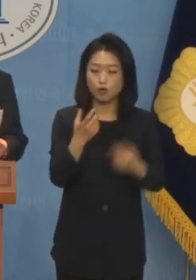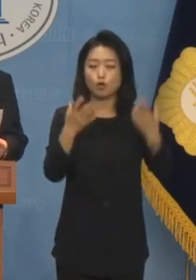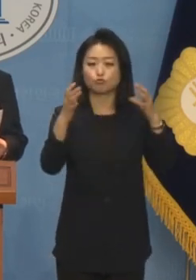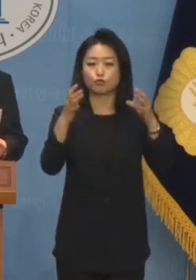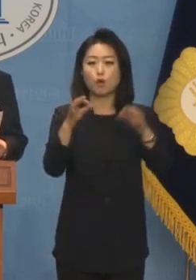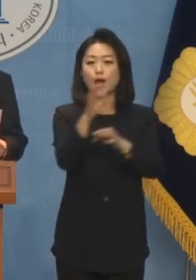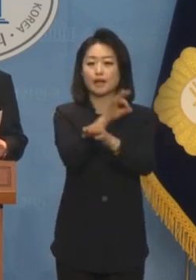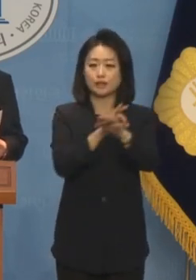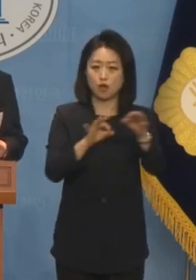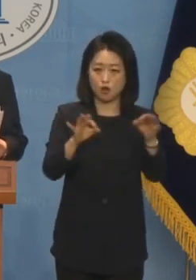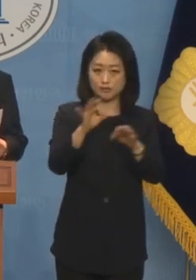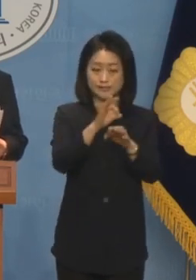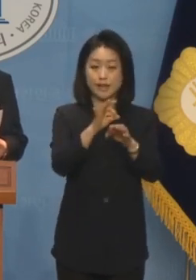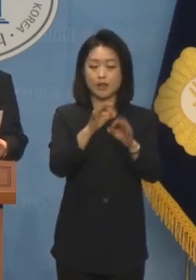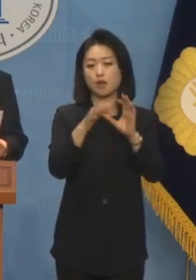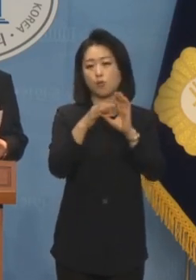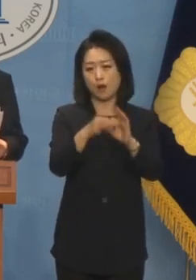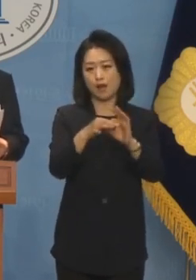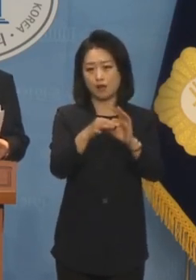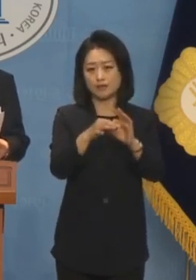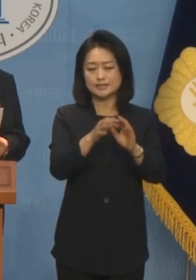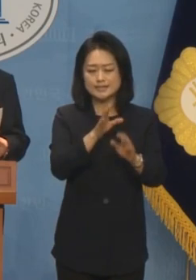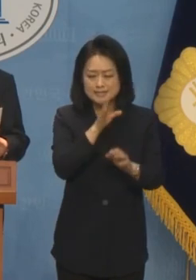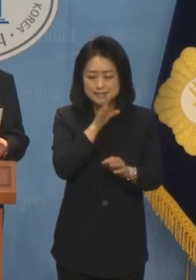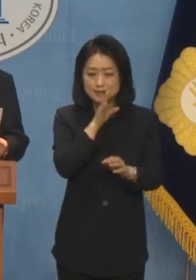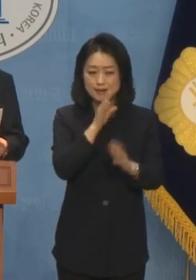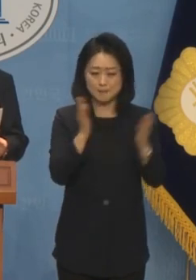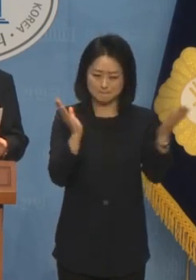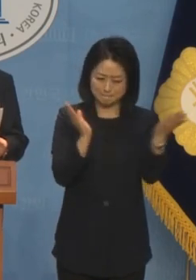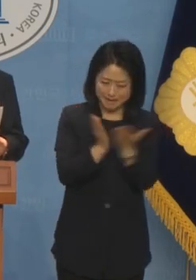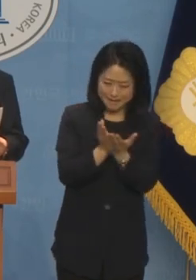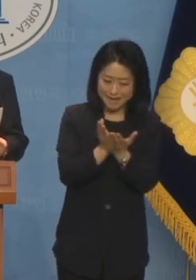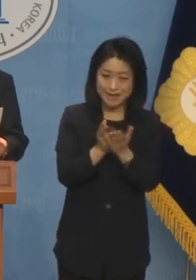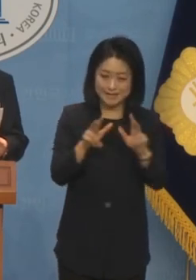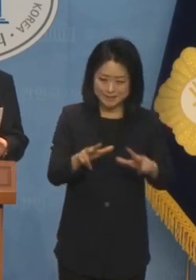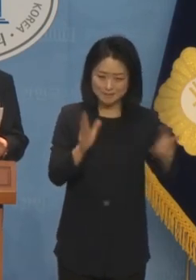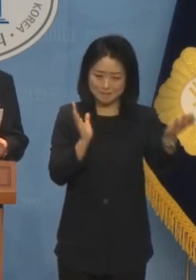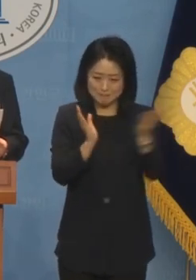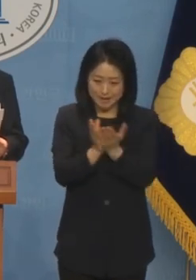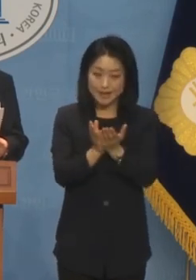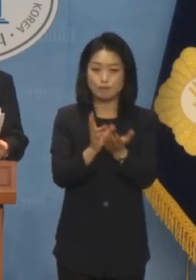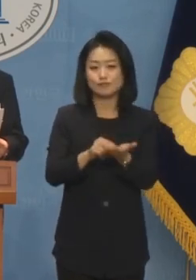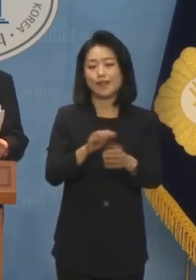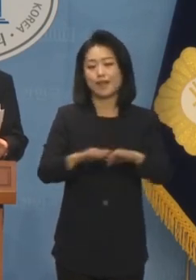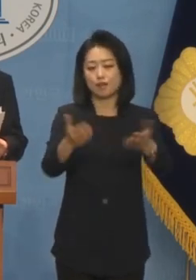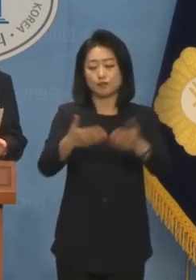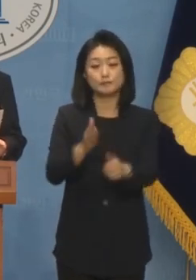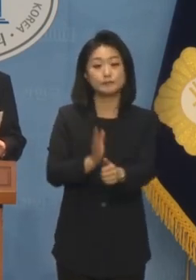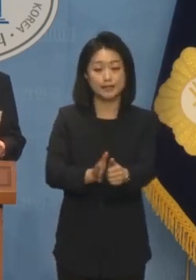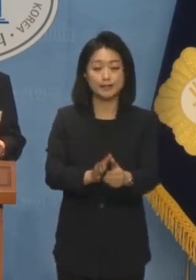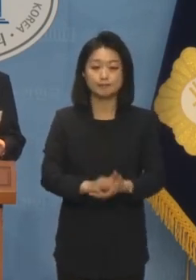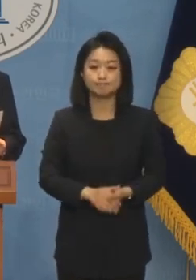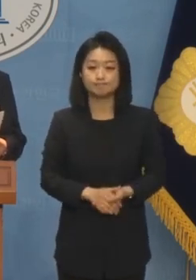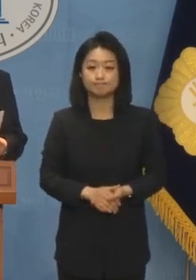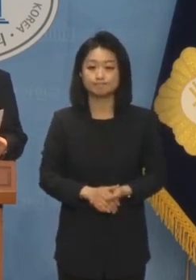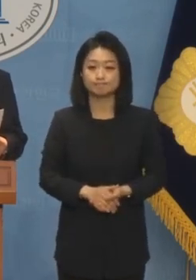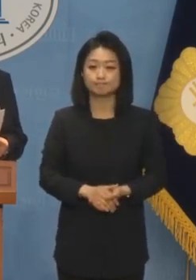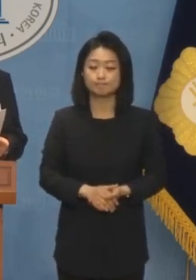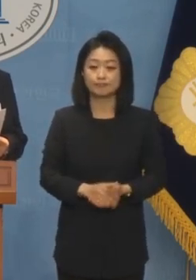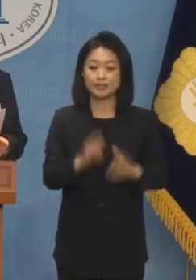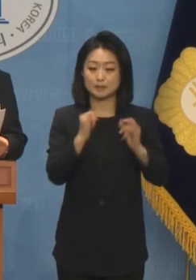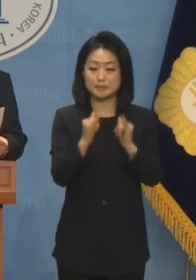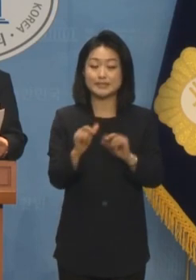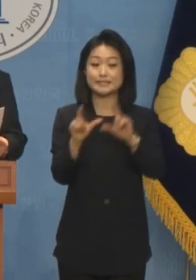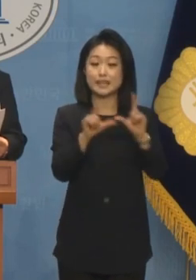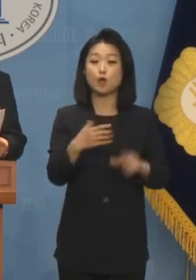국가 경제를 고려하여 현실적인 대책 수립을 위해 나서야 할 것입니다.